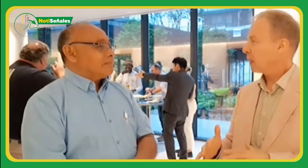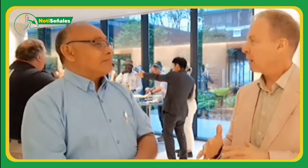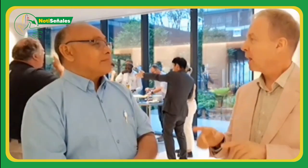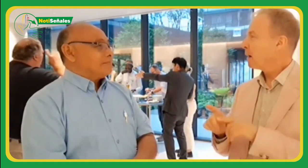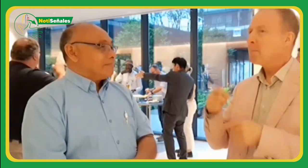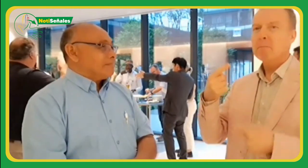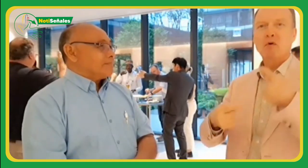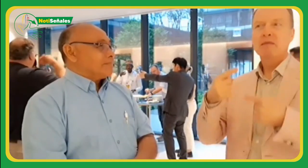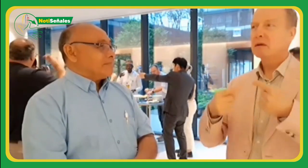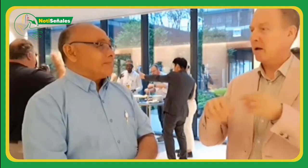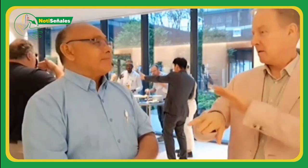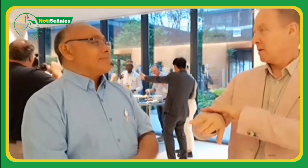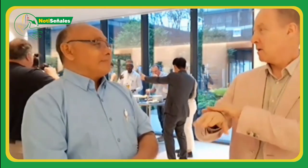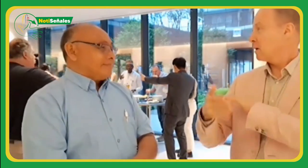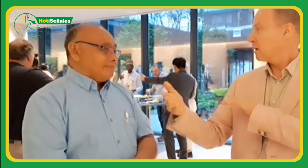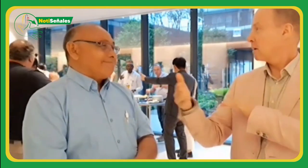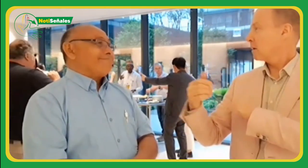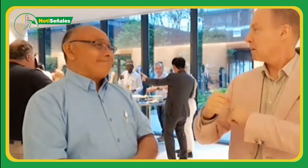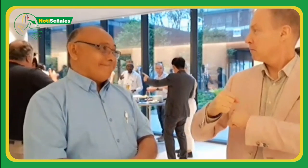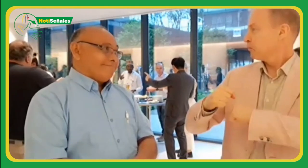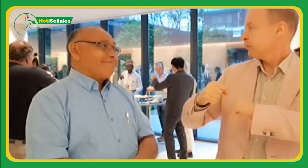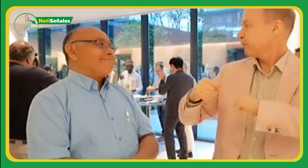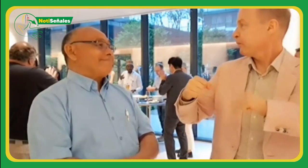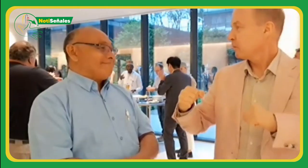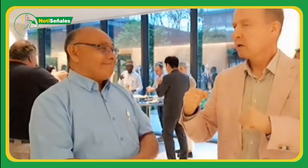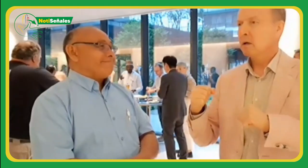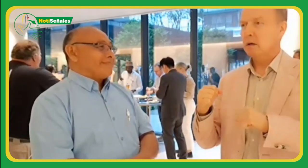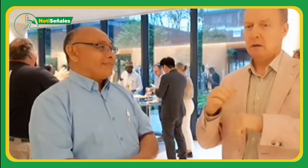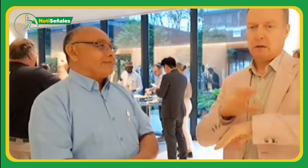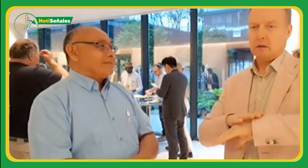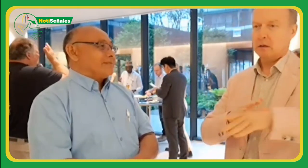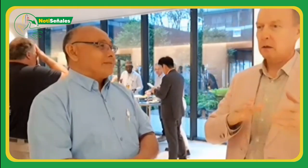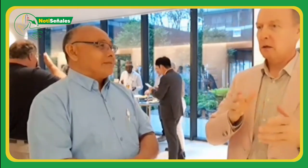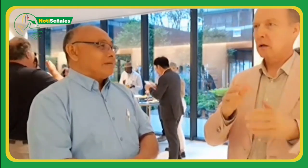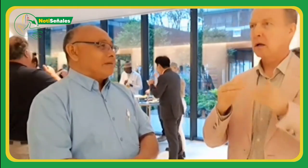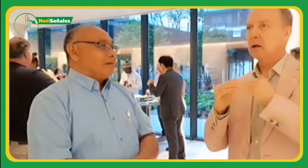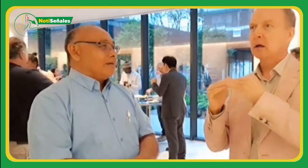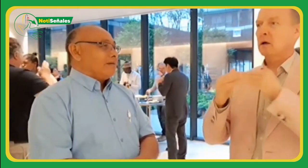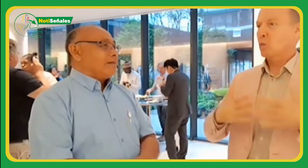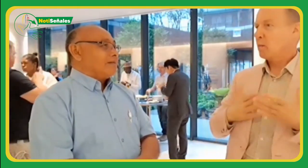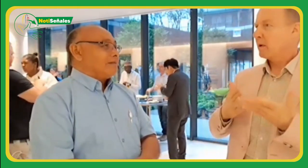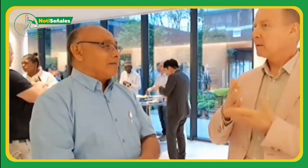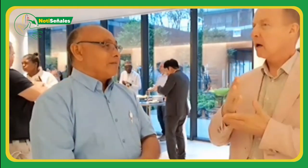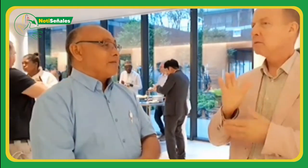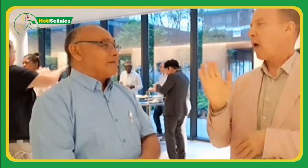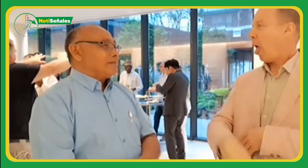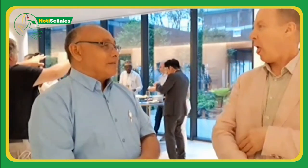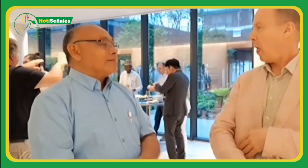es el debilitamiento de la democracia en términos políticos la ultraderecha está ganando más fuerza desconociendo la